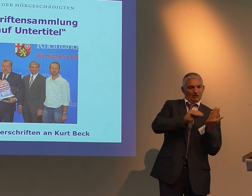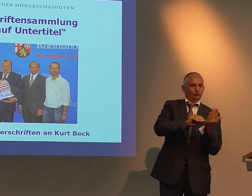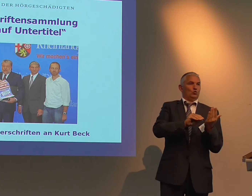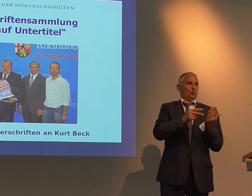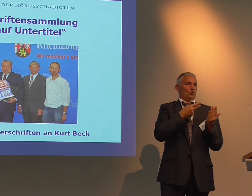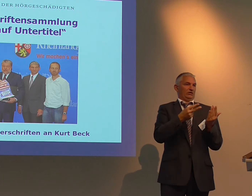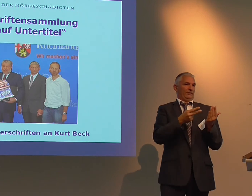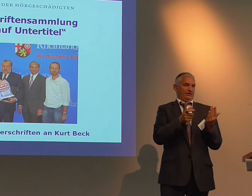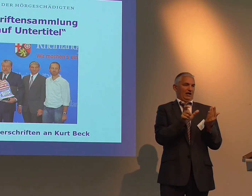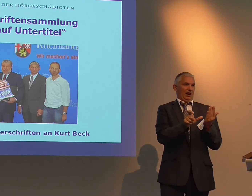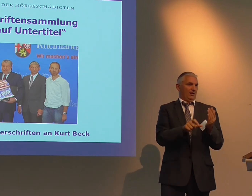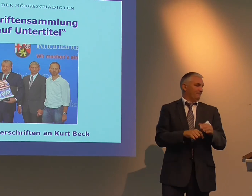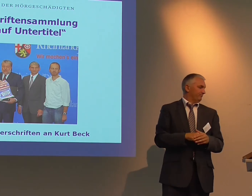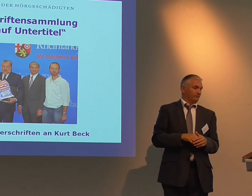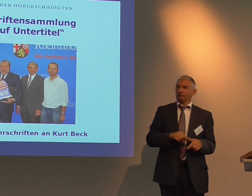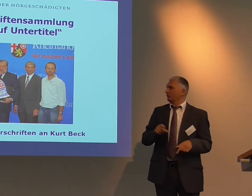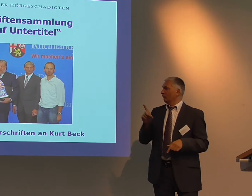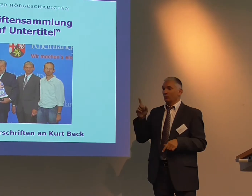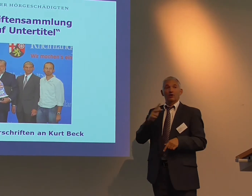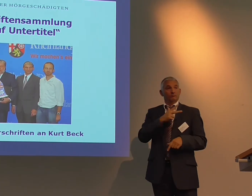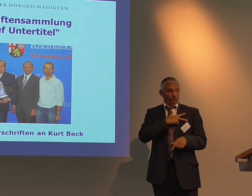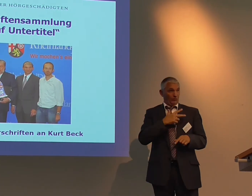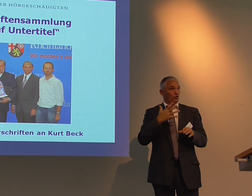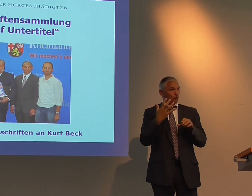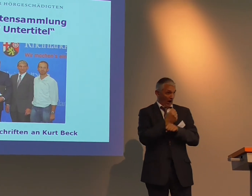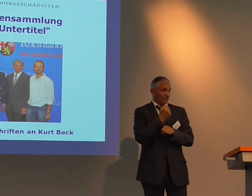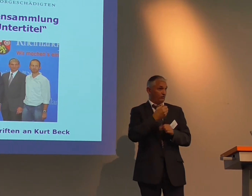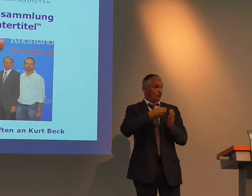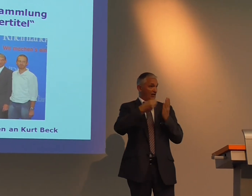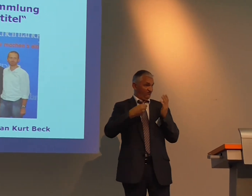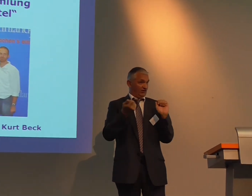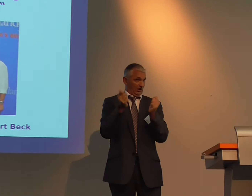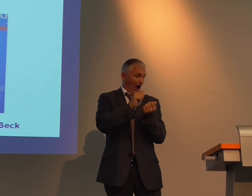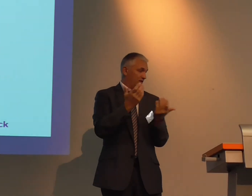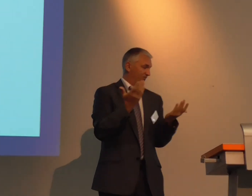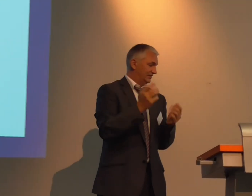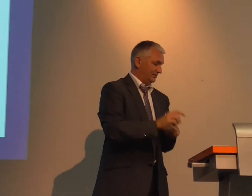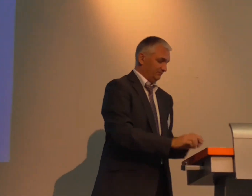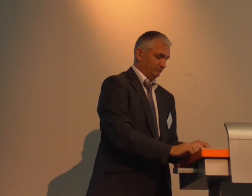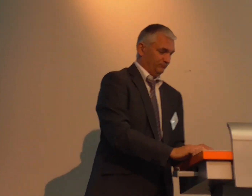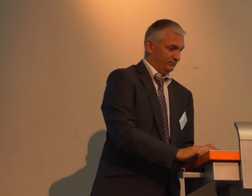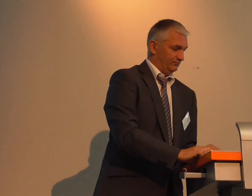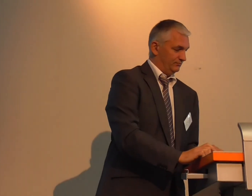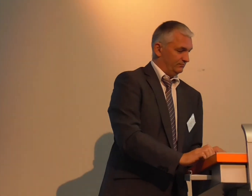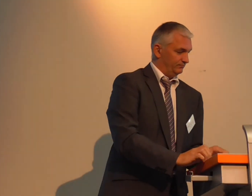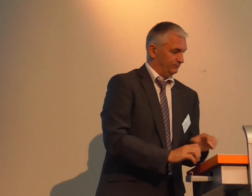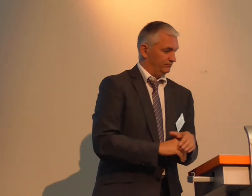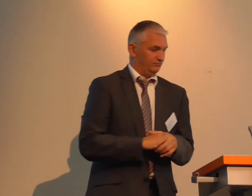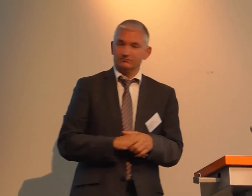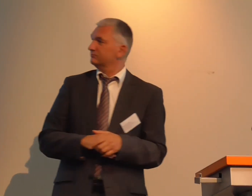der Rundfunkstaatsvertrag geändert wird. Dass das Thema Untertitel eben auch noch vermehrt vorkommt. Der Rundfunkstaatsvertrag